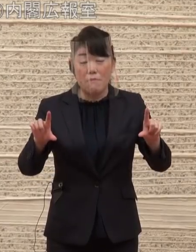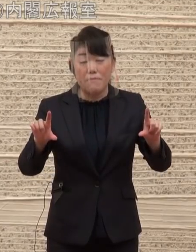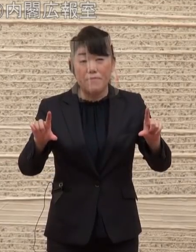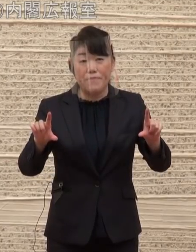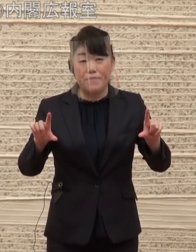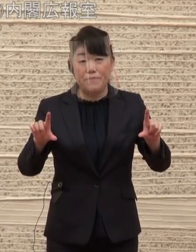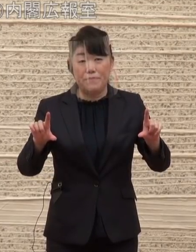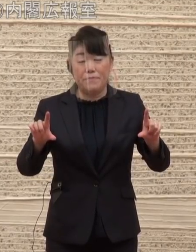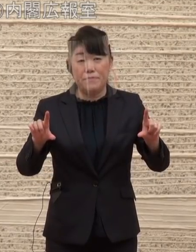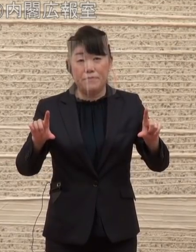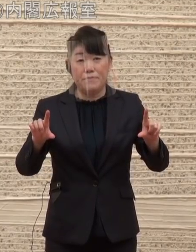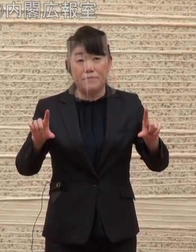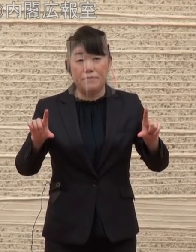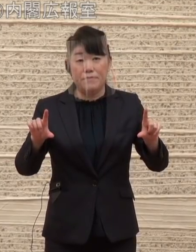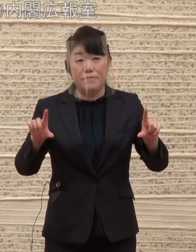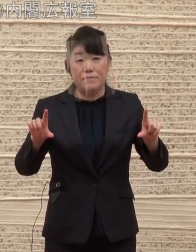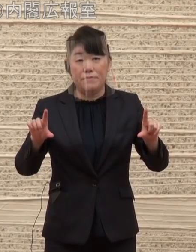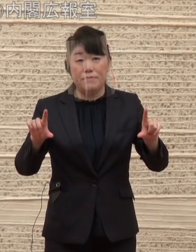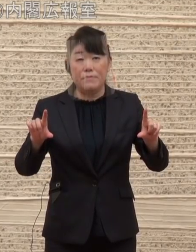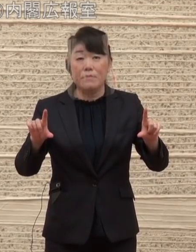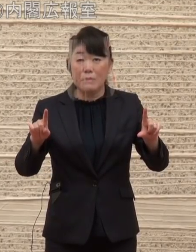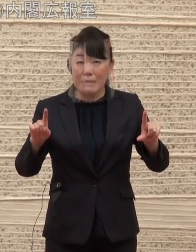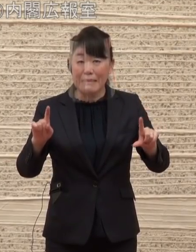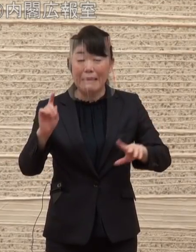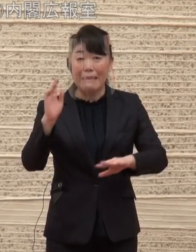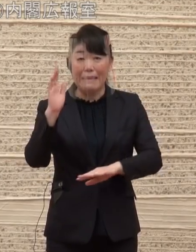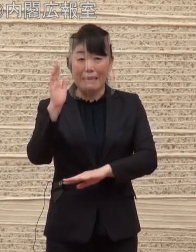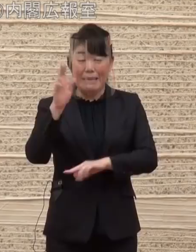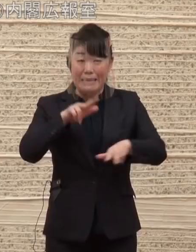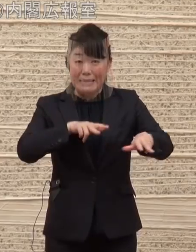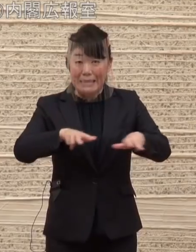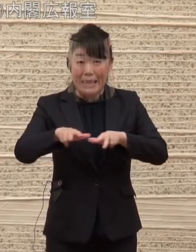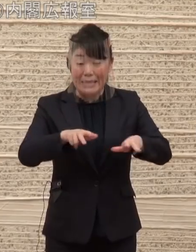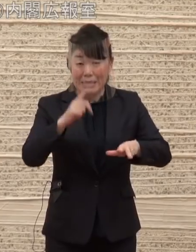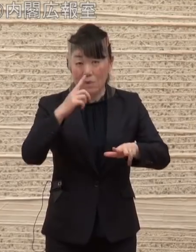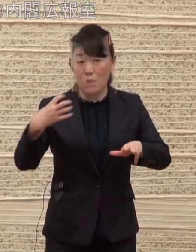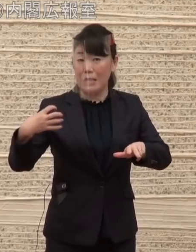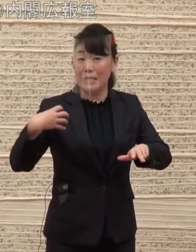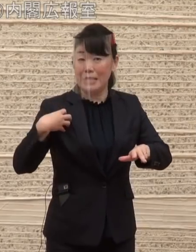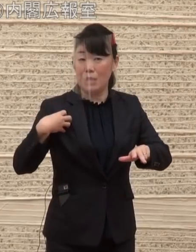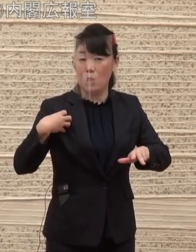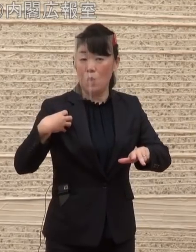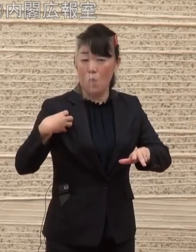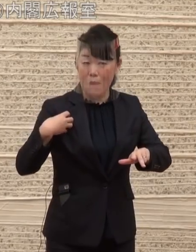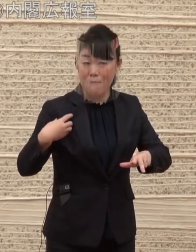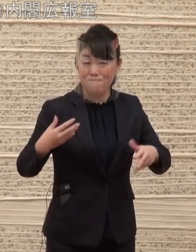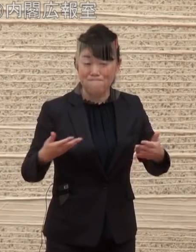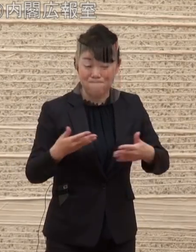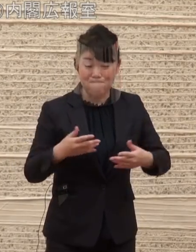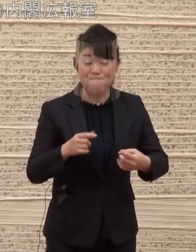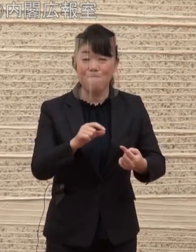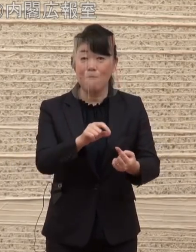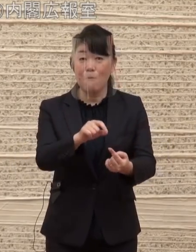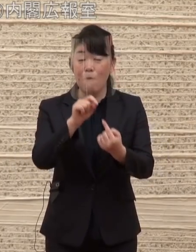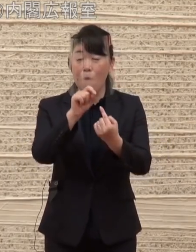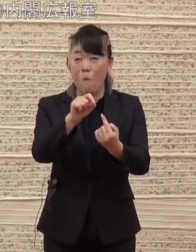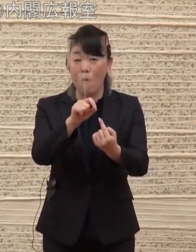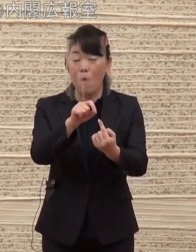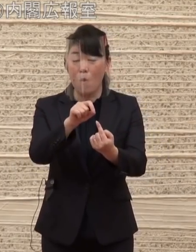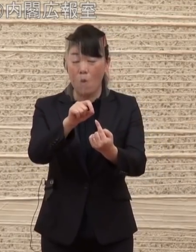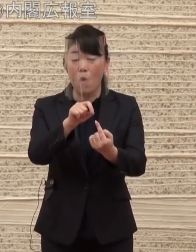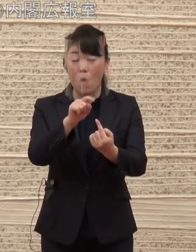のやはり政治の責任は雇用を守っていくということであります